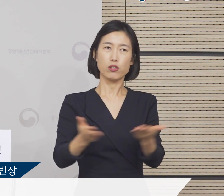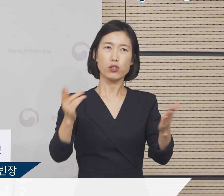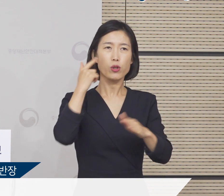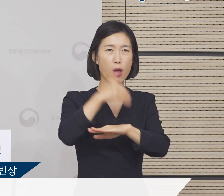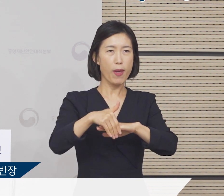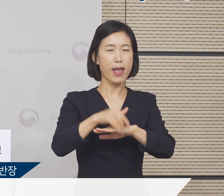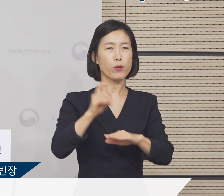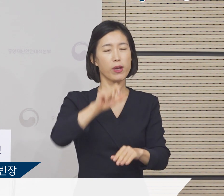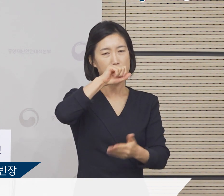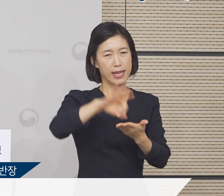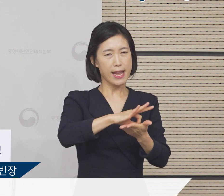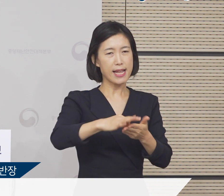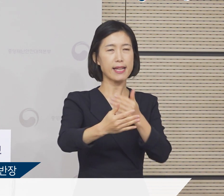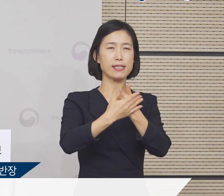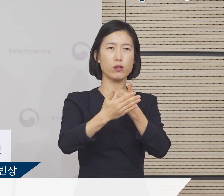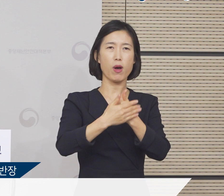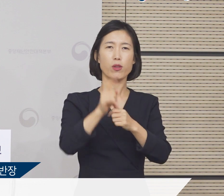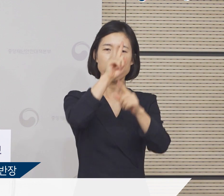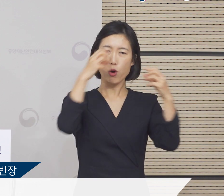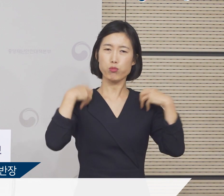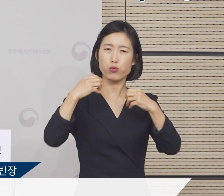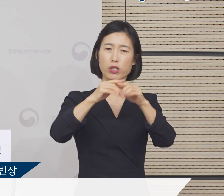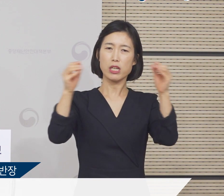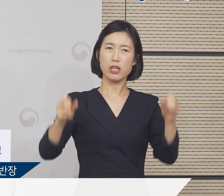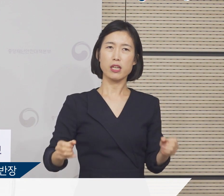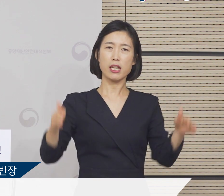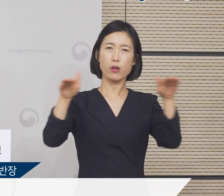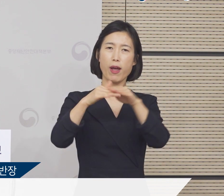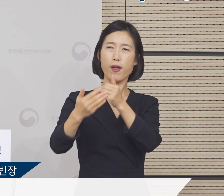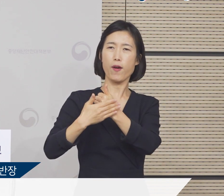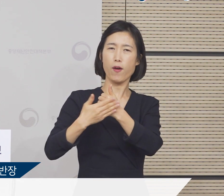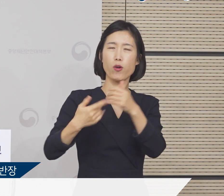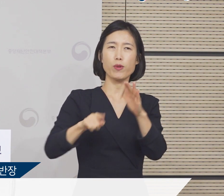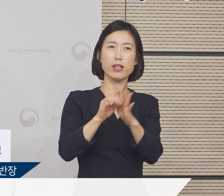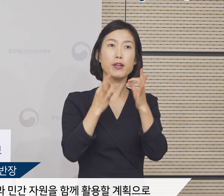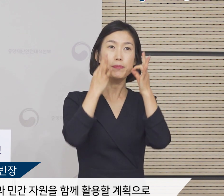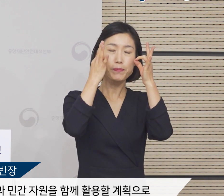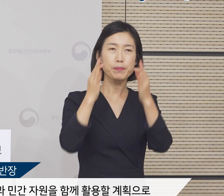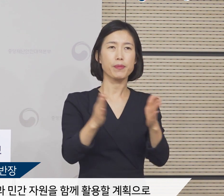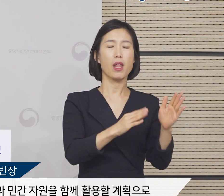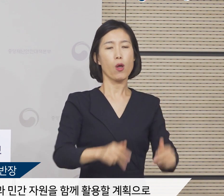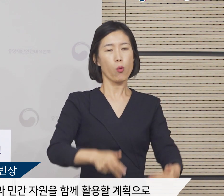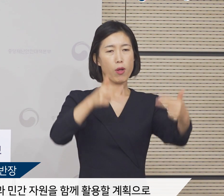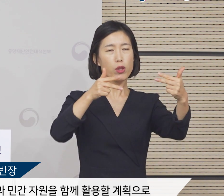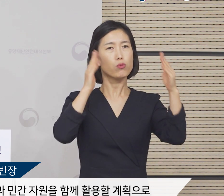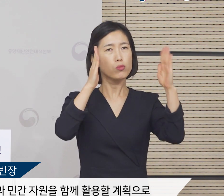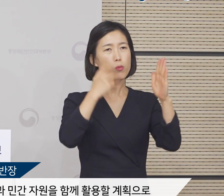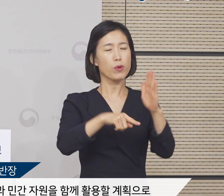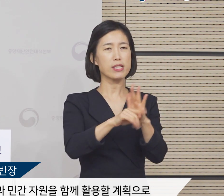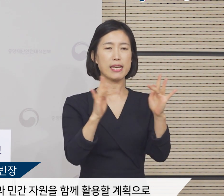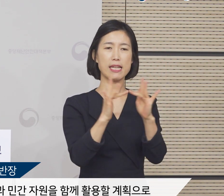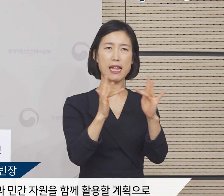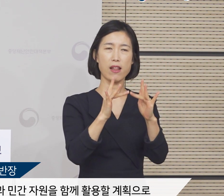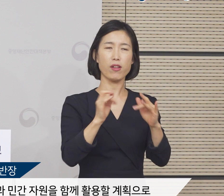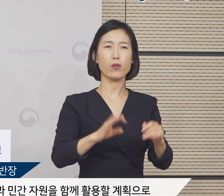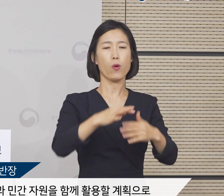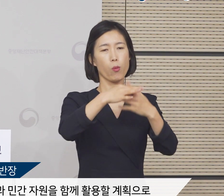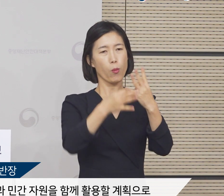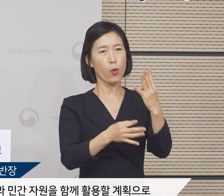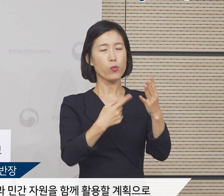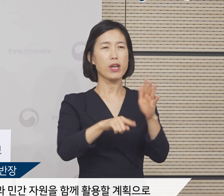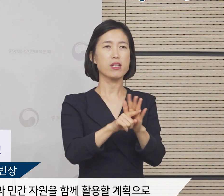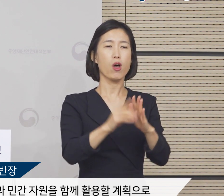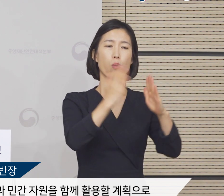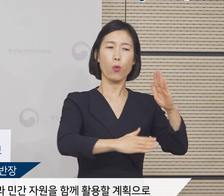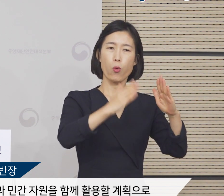지원과 유관기관 협력 요청 등을 통한 다양한 방안을 강구하겠습니다. 원격 수업을 위한 플랫폼과 콘텐츠는 공공과